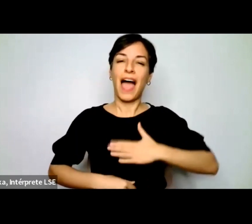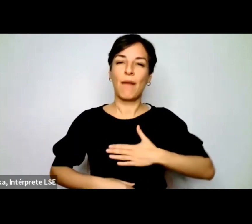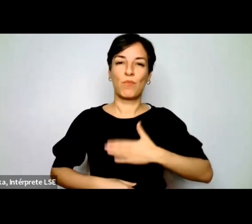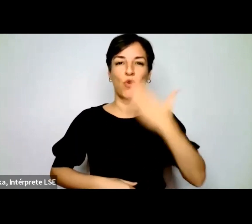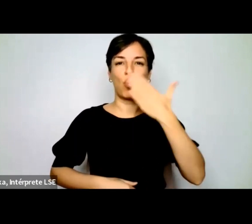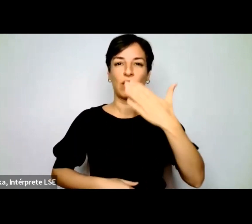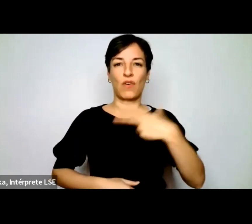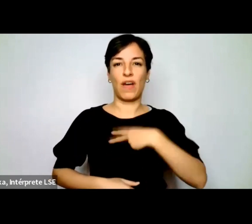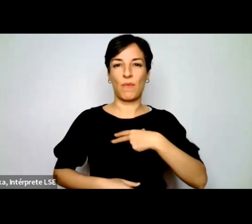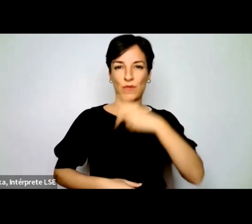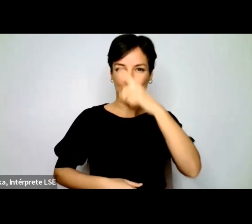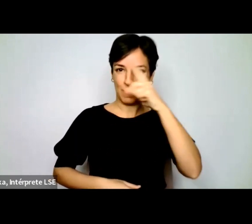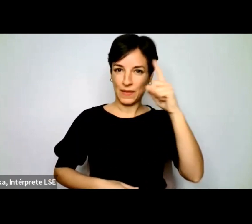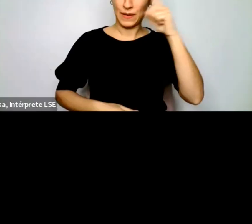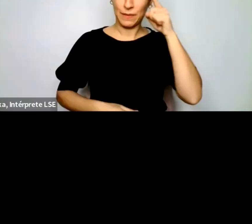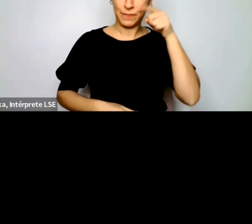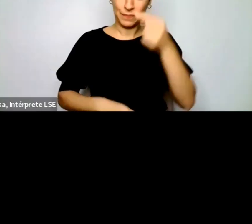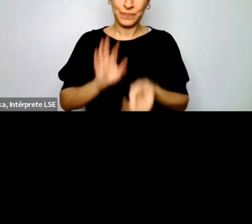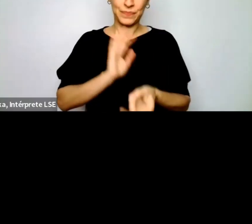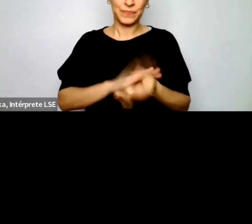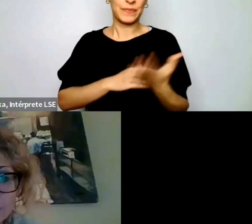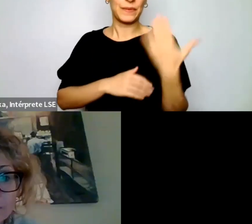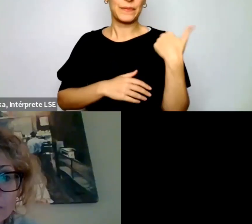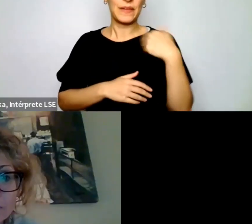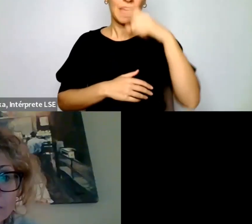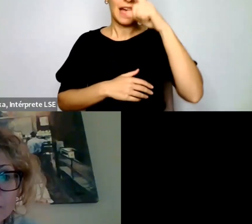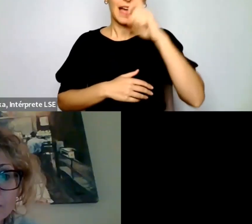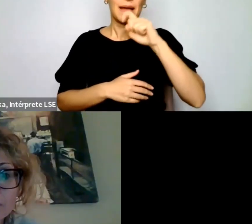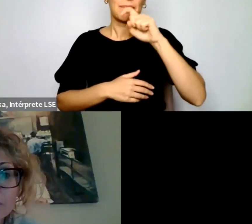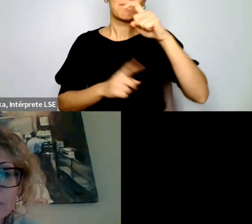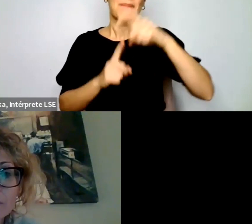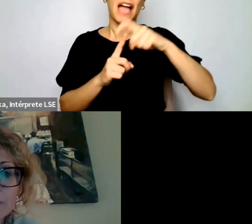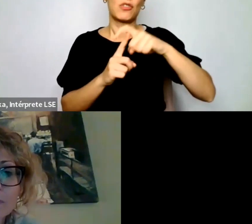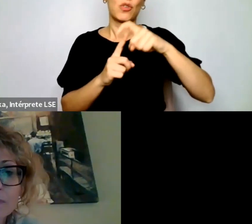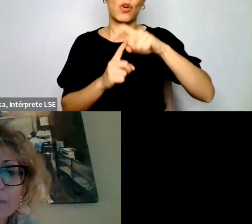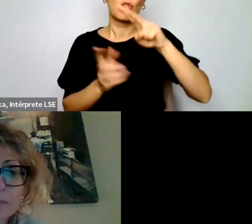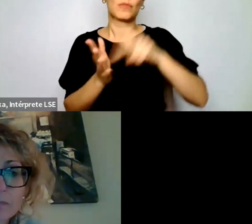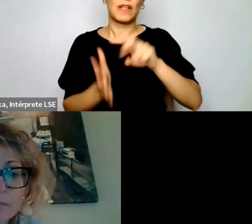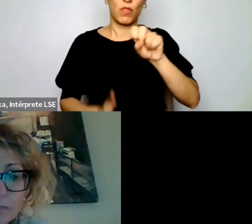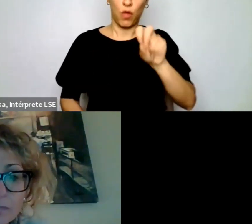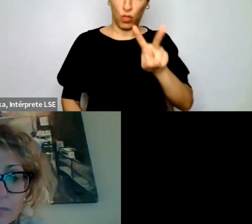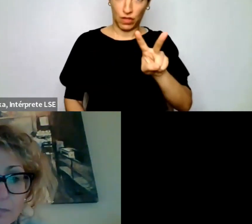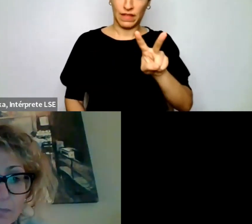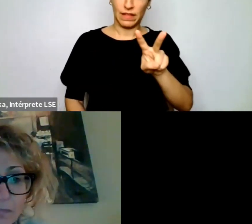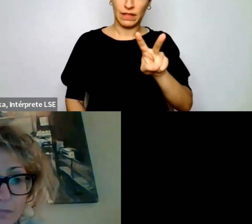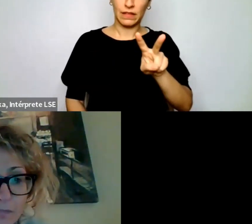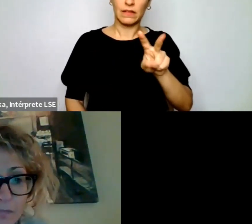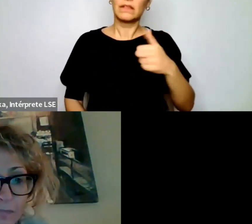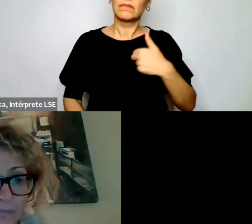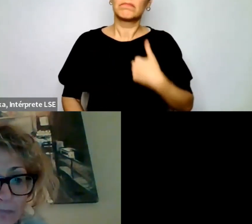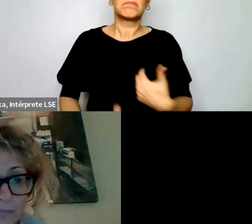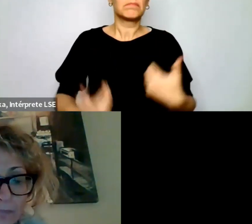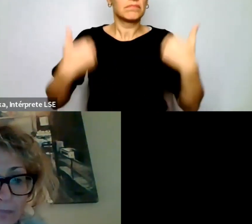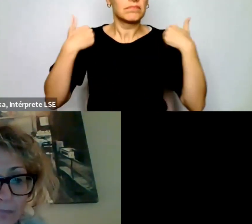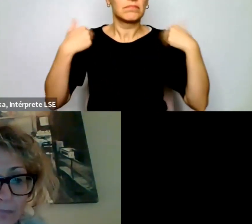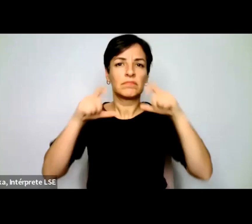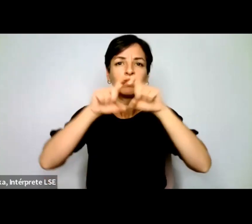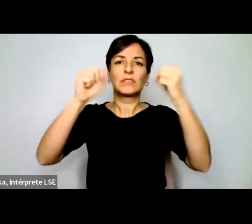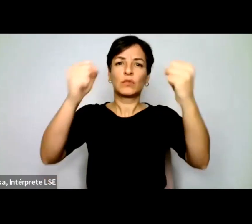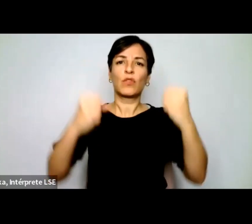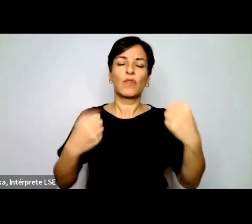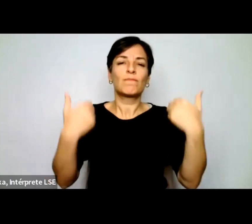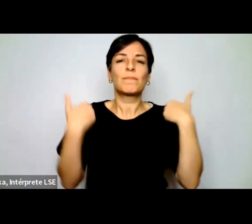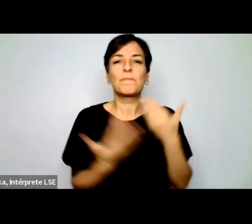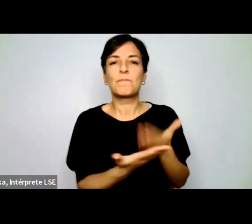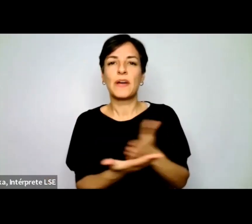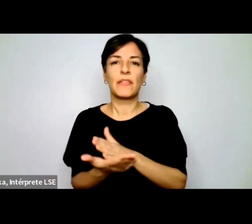Se constituyó en mayo del 2012 como este tipo de centro y somos institución de mediación y también